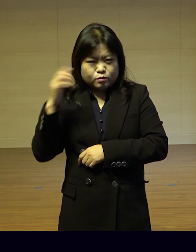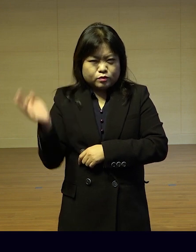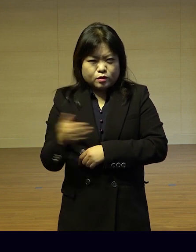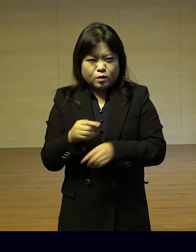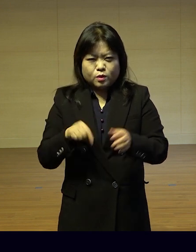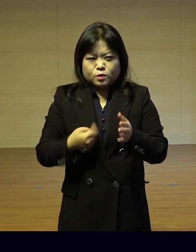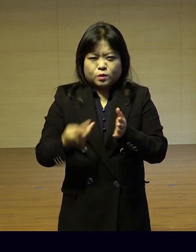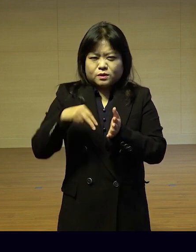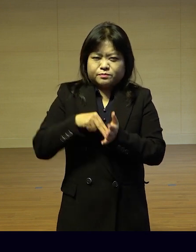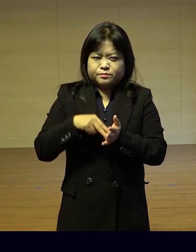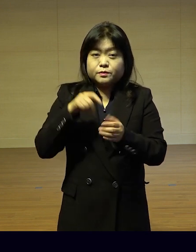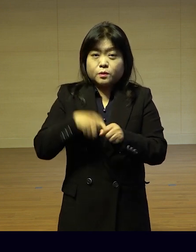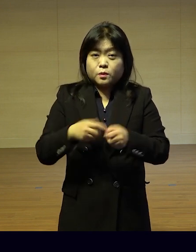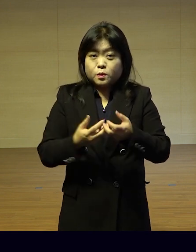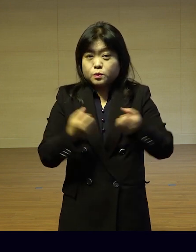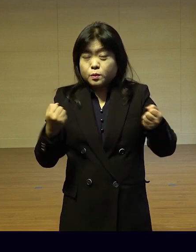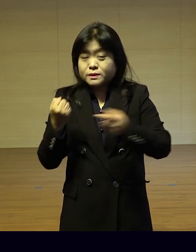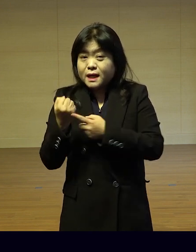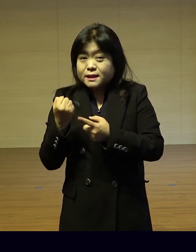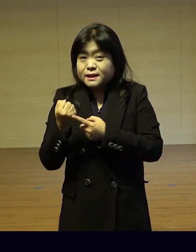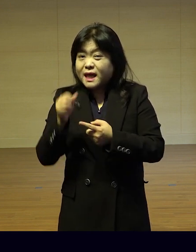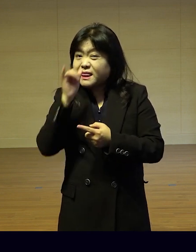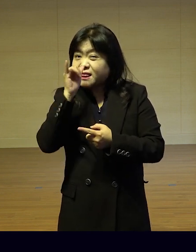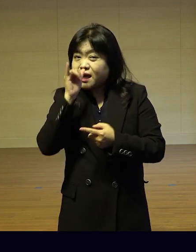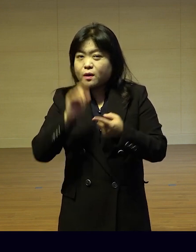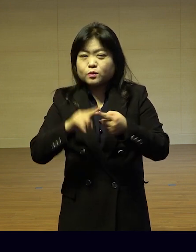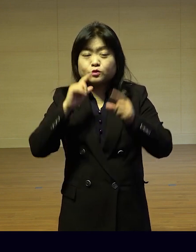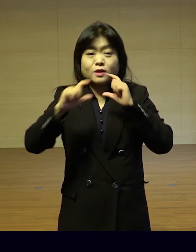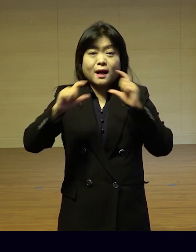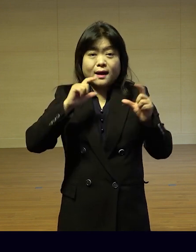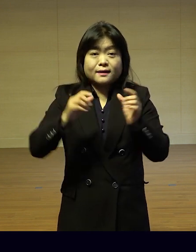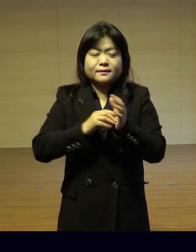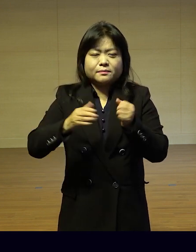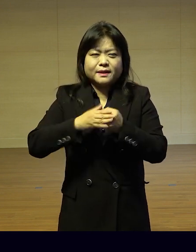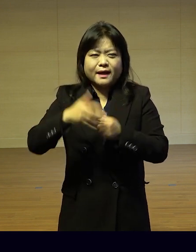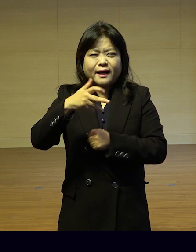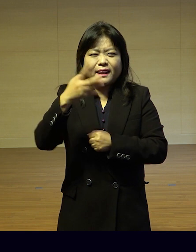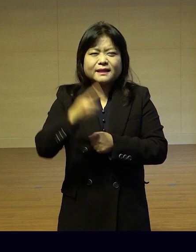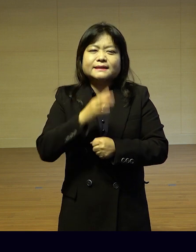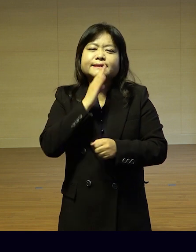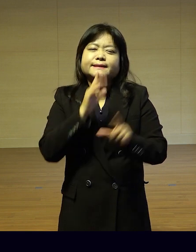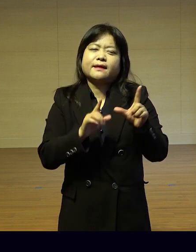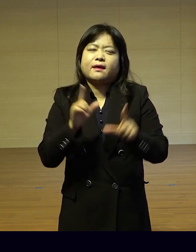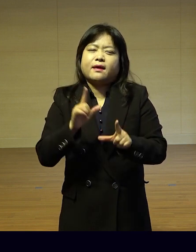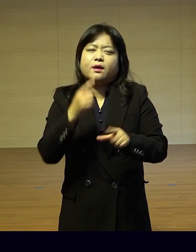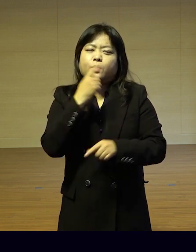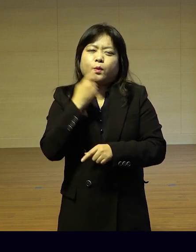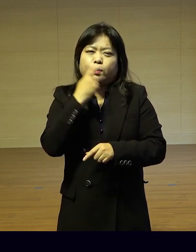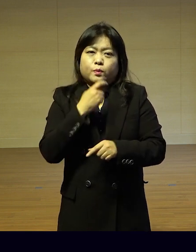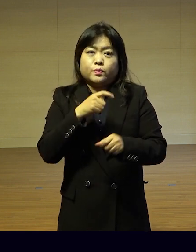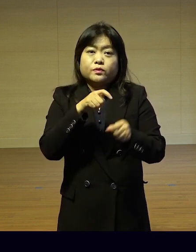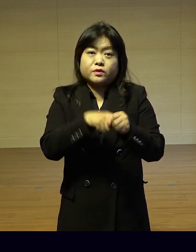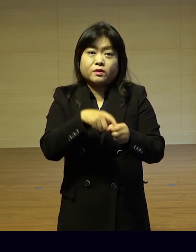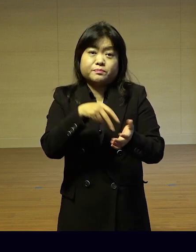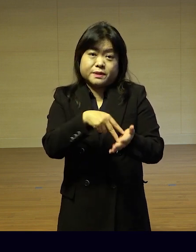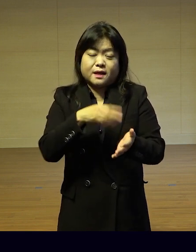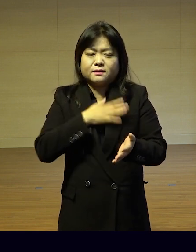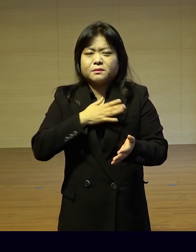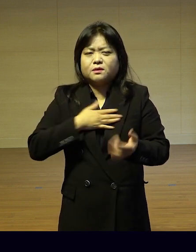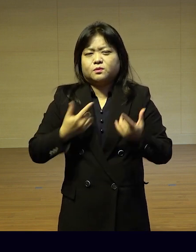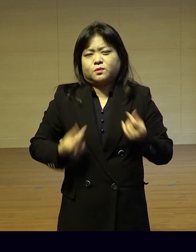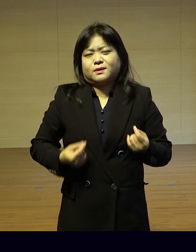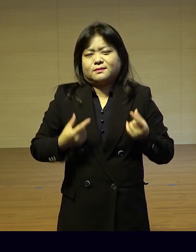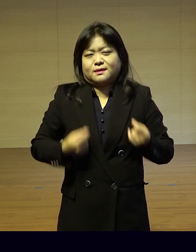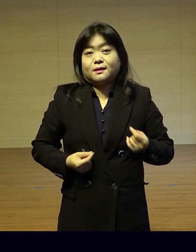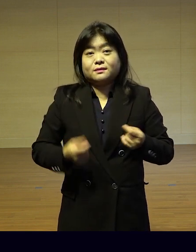존재하는 어떤 존재자가 존재하고 있다고 주장하는 점에서 칸트는 실제론자이죠. 저는 그런 입장에 있습니다. 그렇게 보지